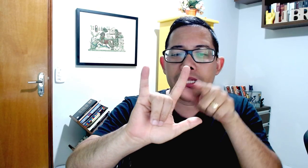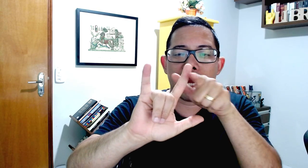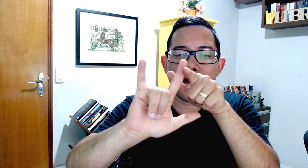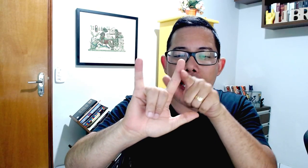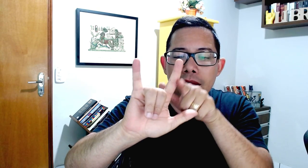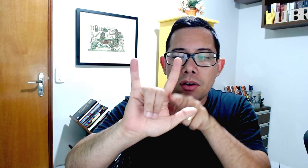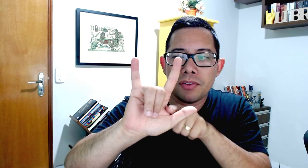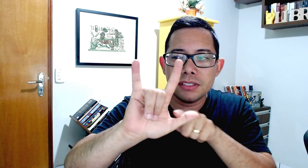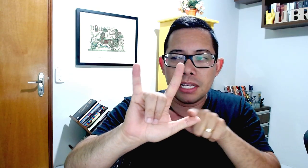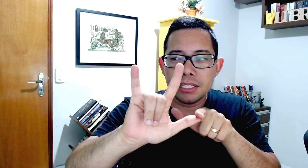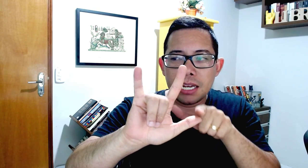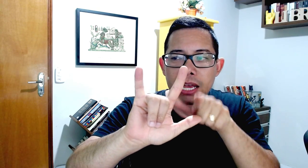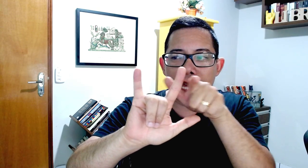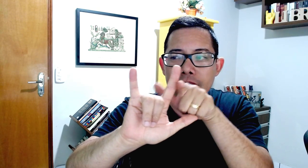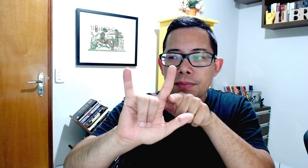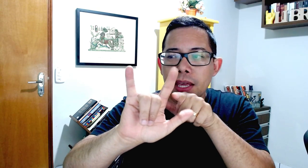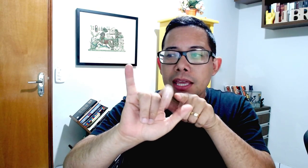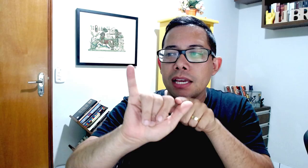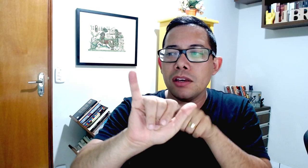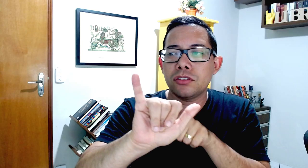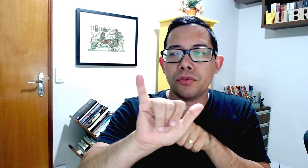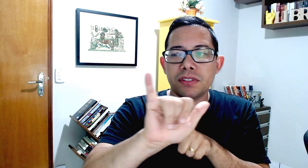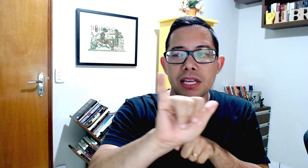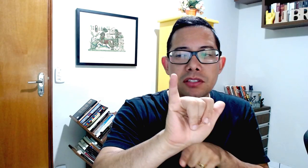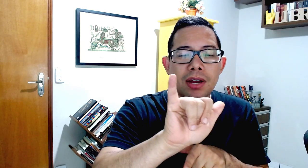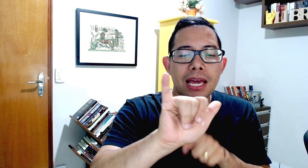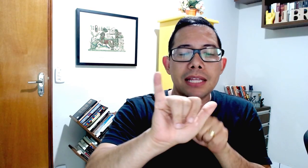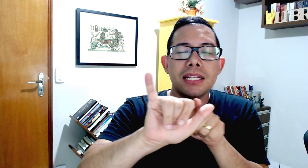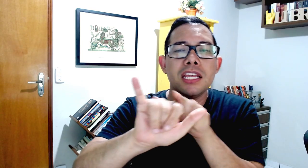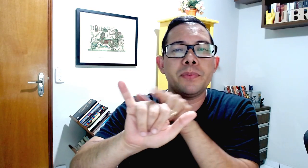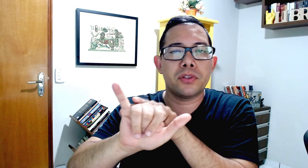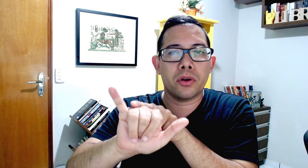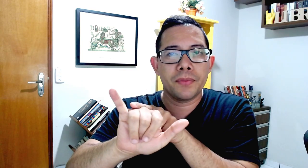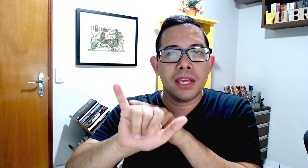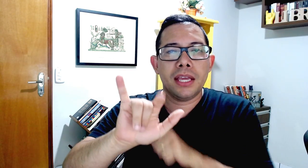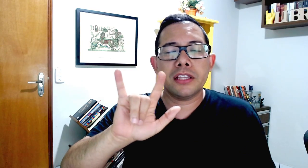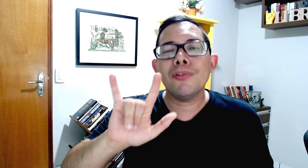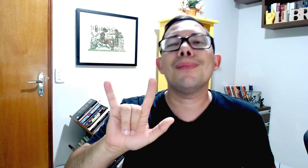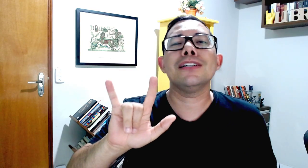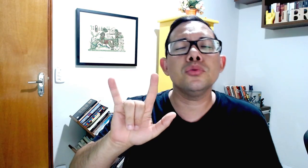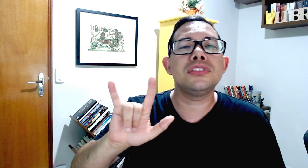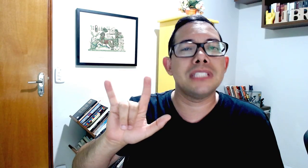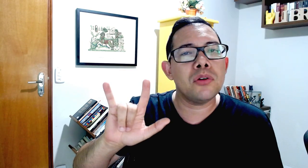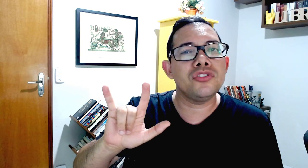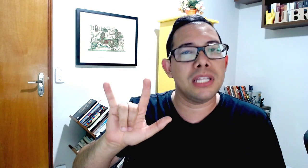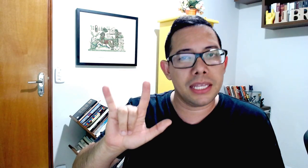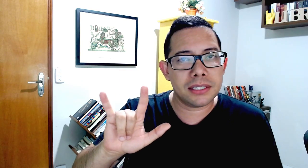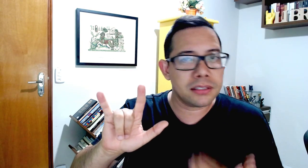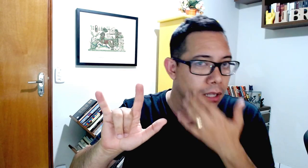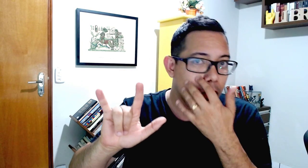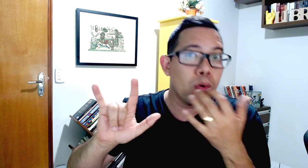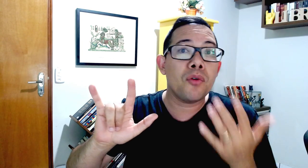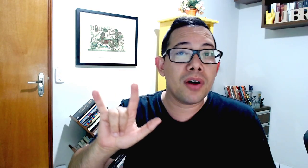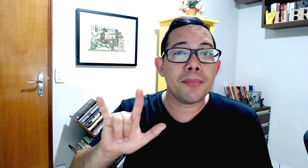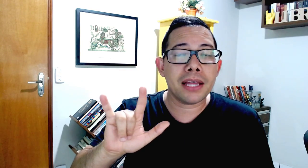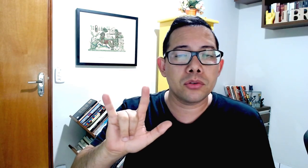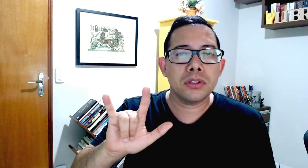a letra l faz a letra L e aqui ó se eu fizer assim é a letra y então é uma junção de letras do alfabeto